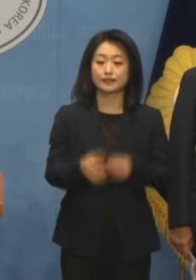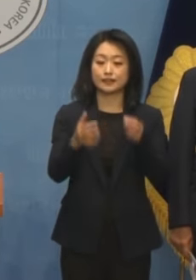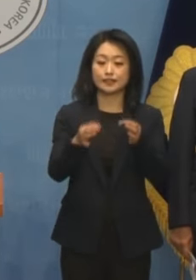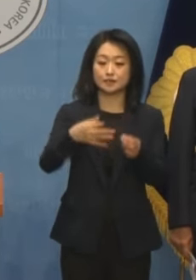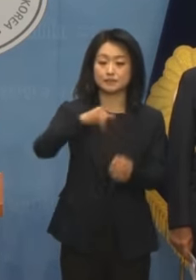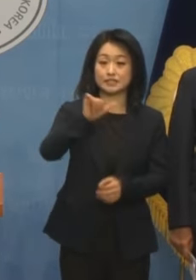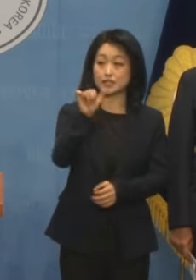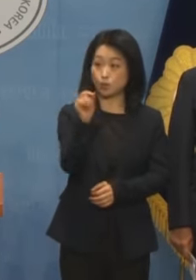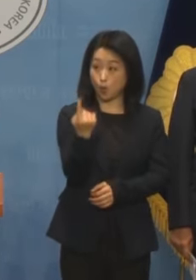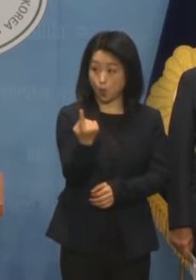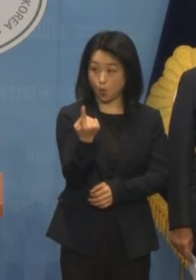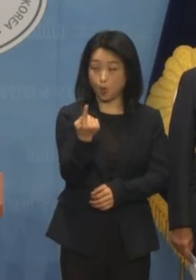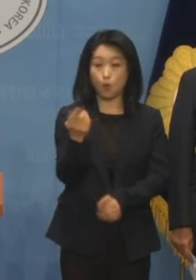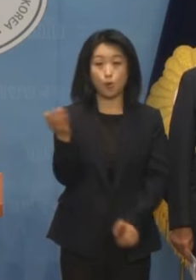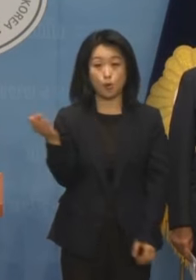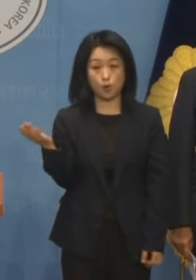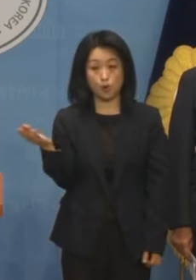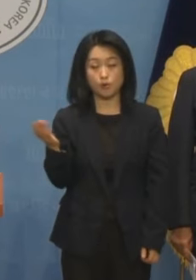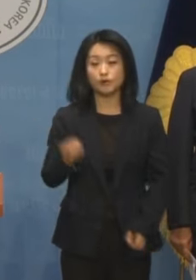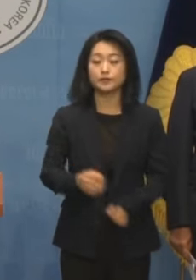김지호 위원님 모셨습니다.